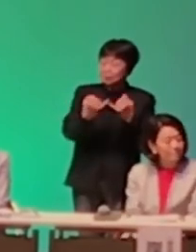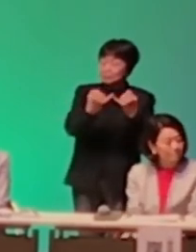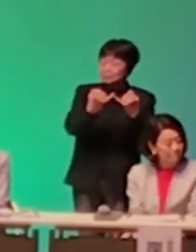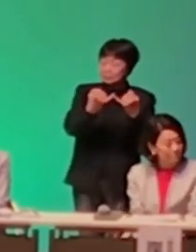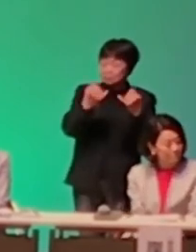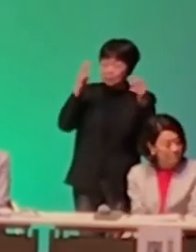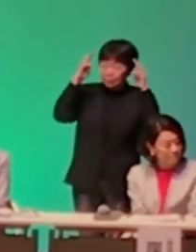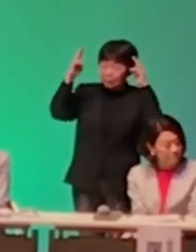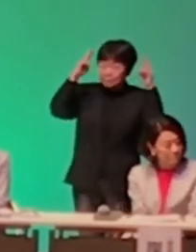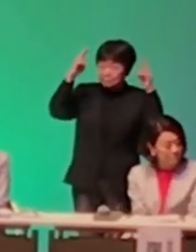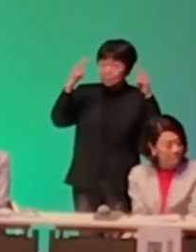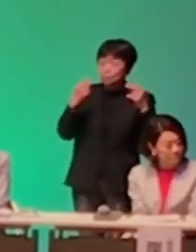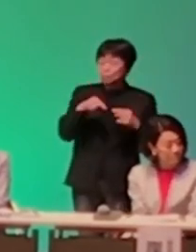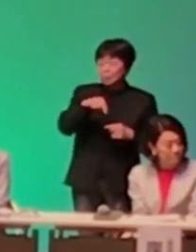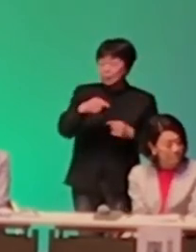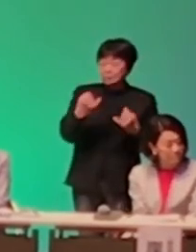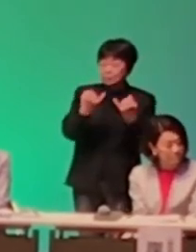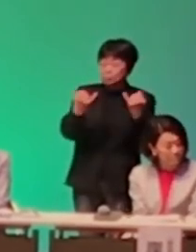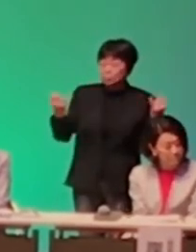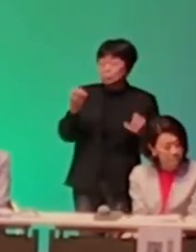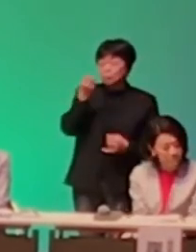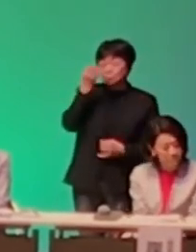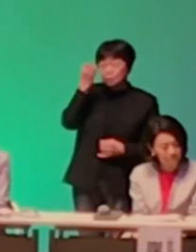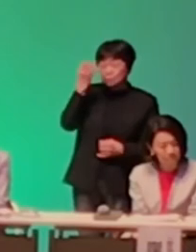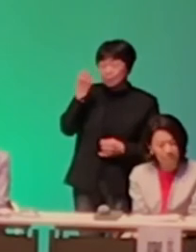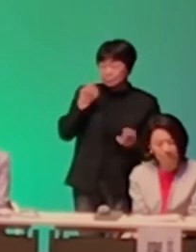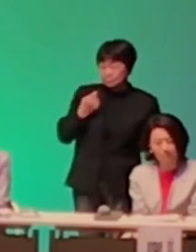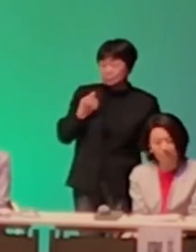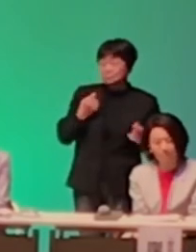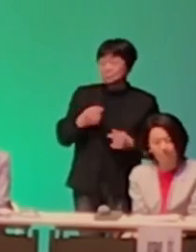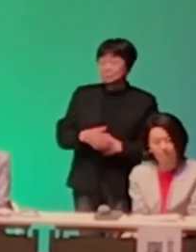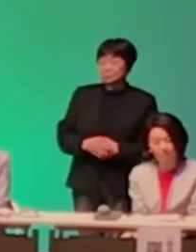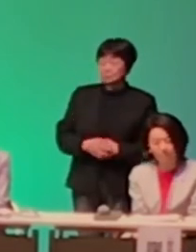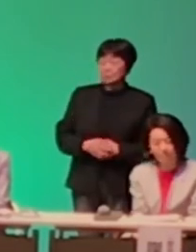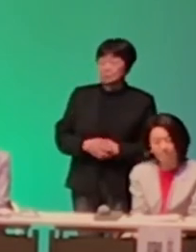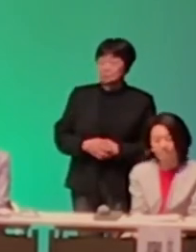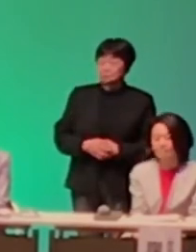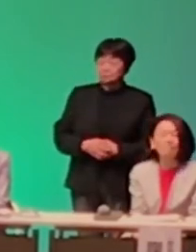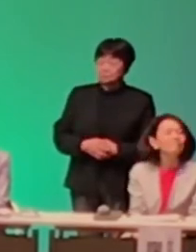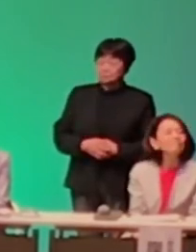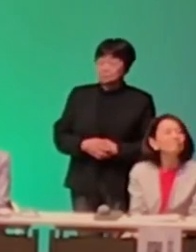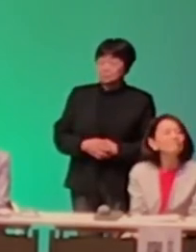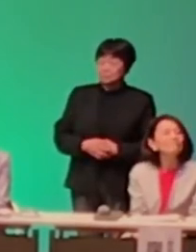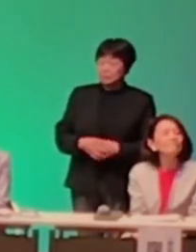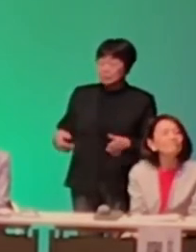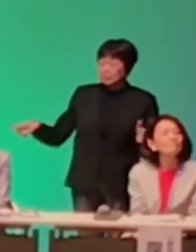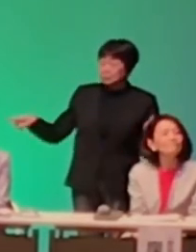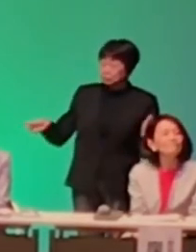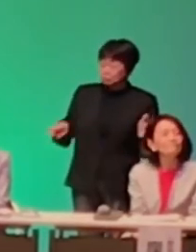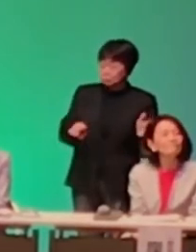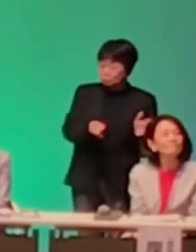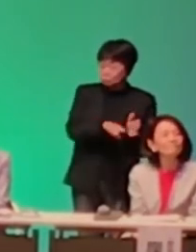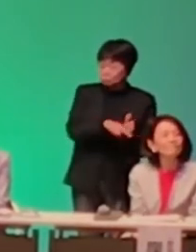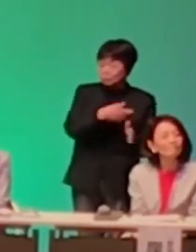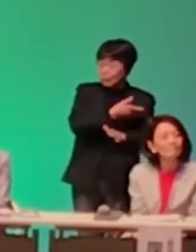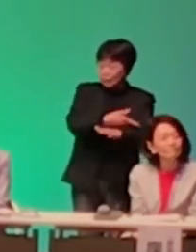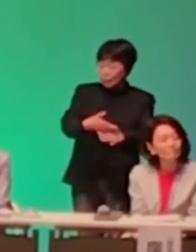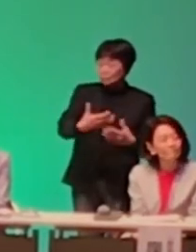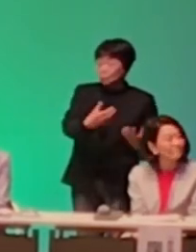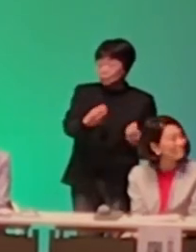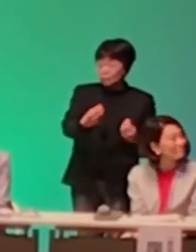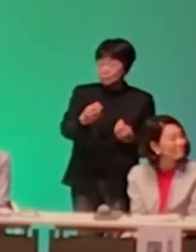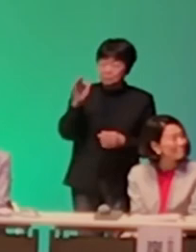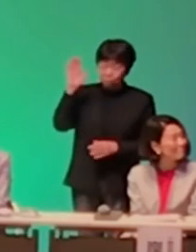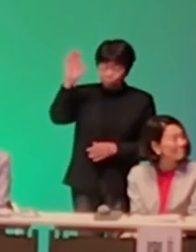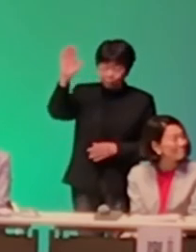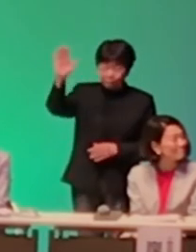しいということにおいての、やりにくさっていうものも、同じような過程をたどるんですけれども、これもだ